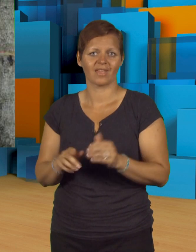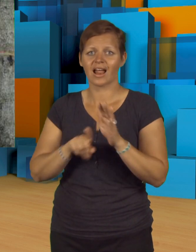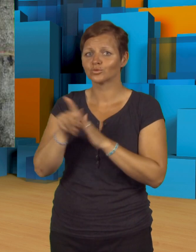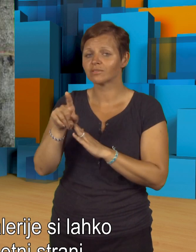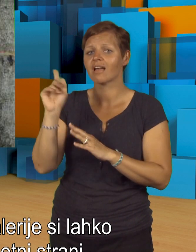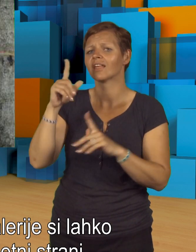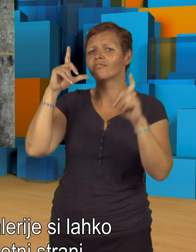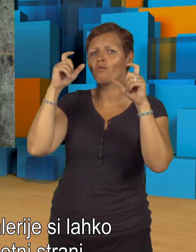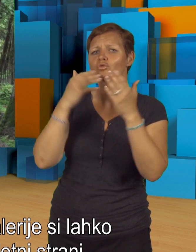strani